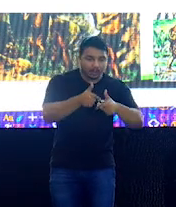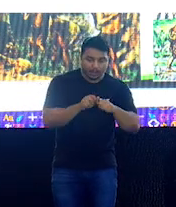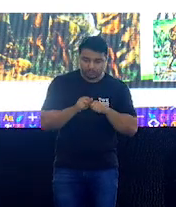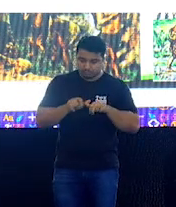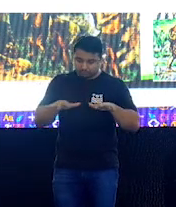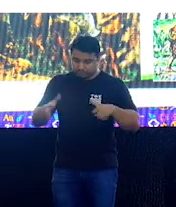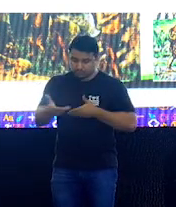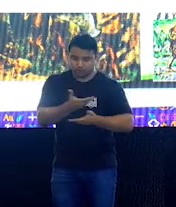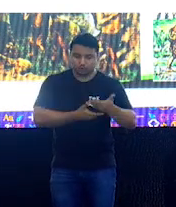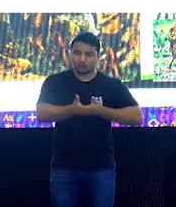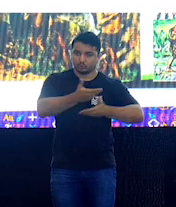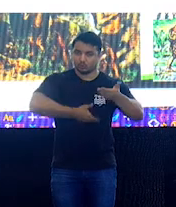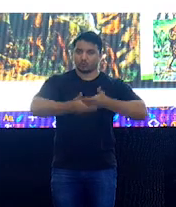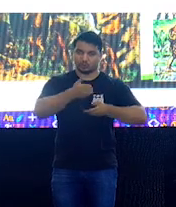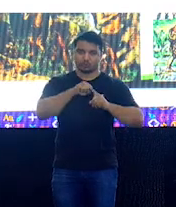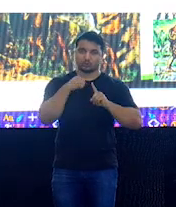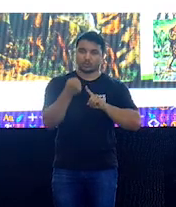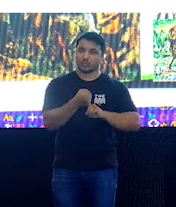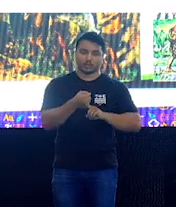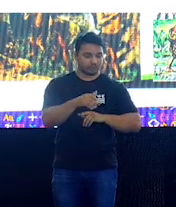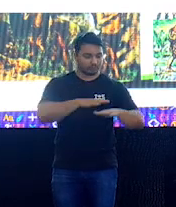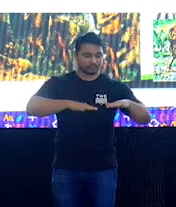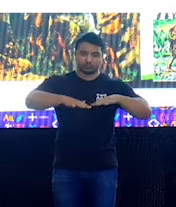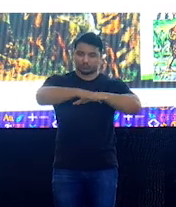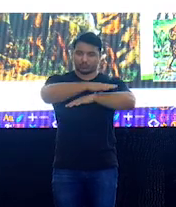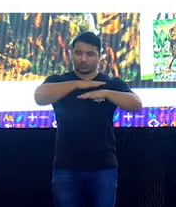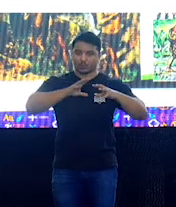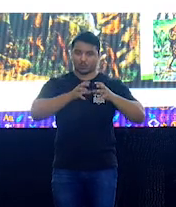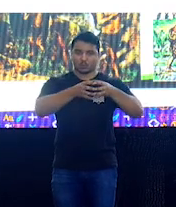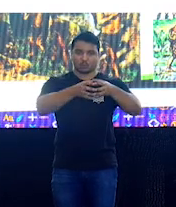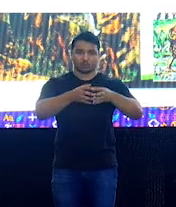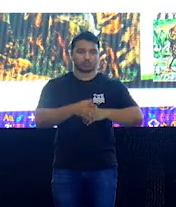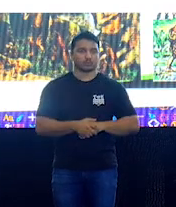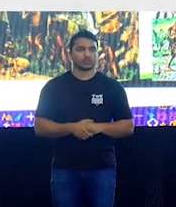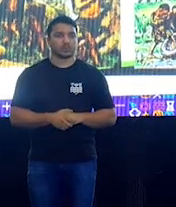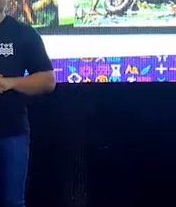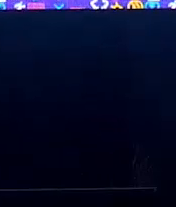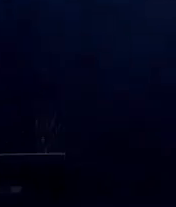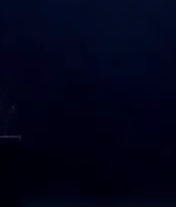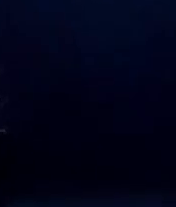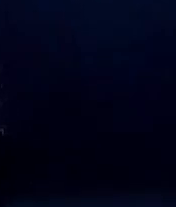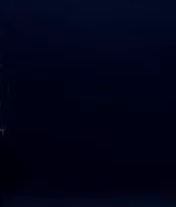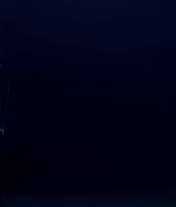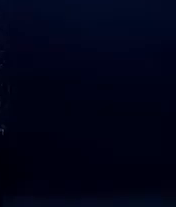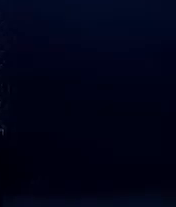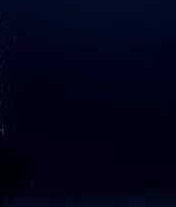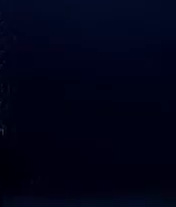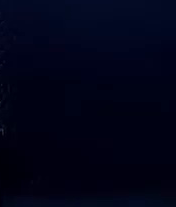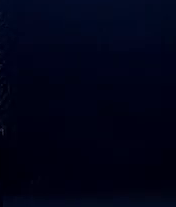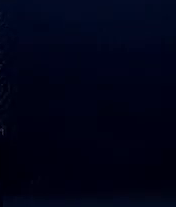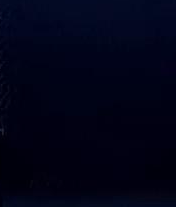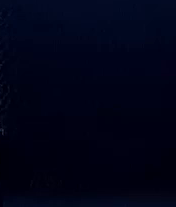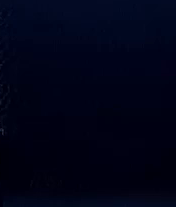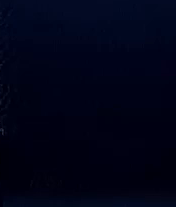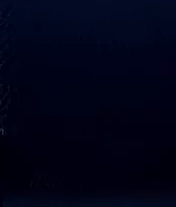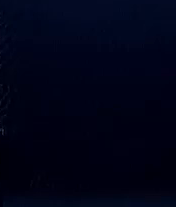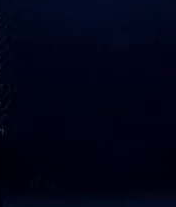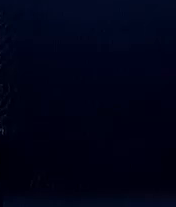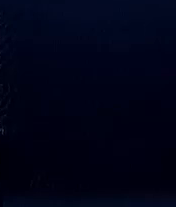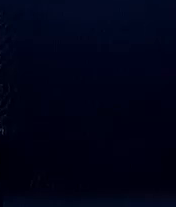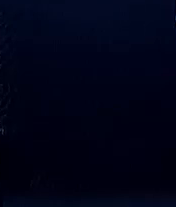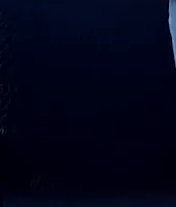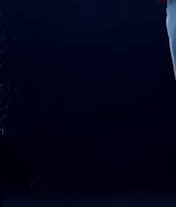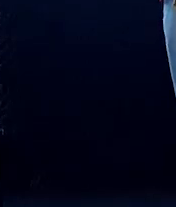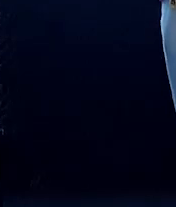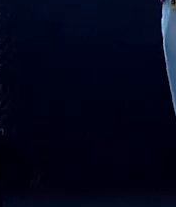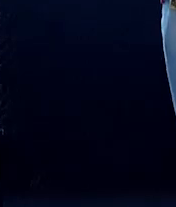é distribuído coletivamente. Quando foi que a nossa sociedade saiu dessa? Quando surgiu